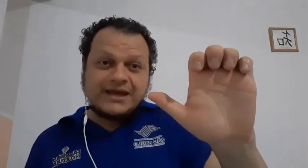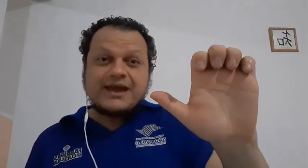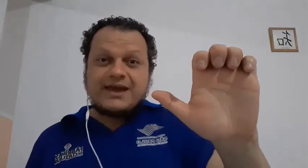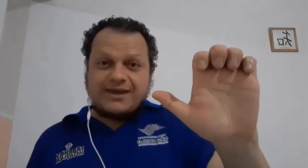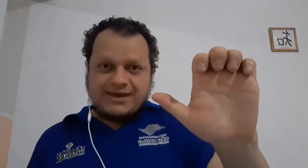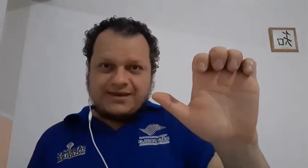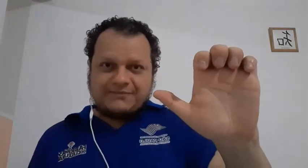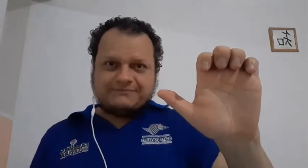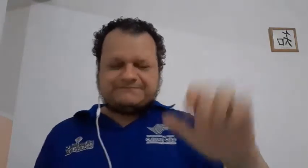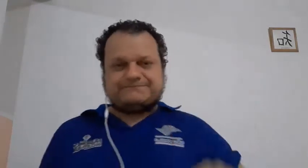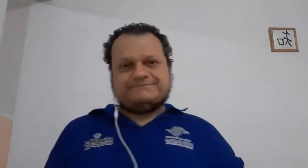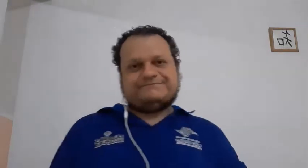E.